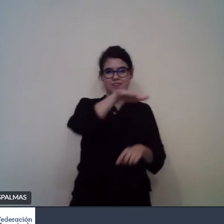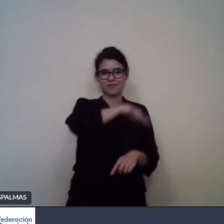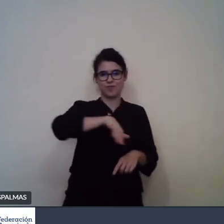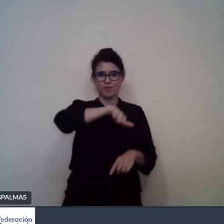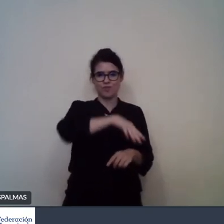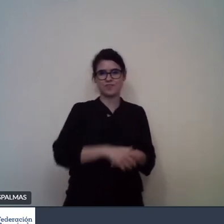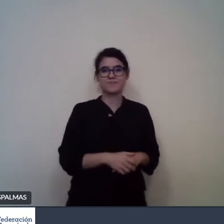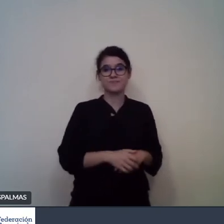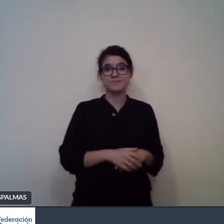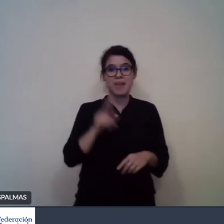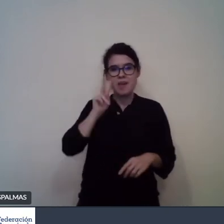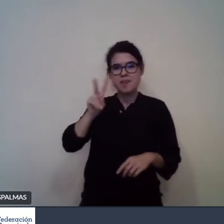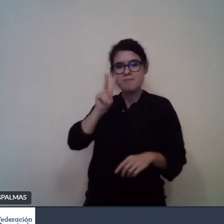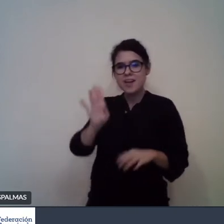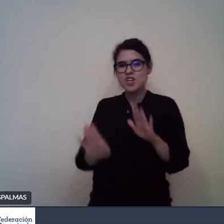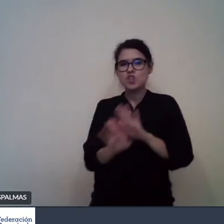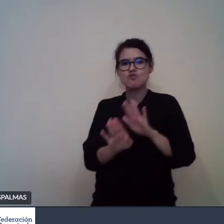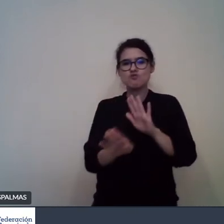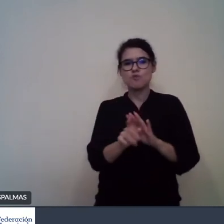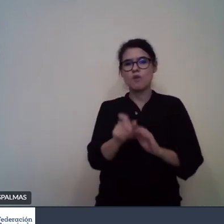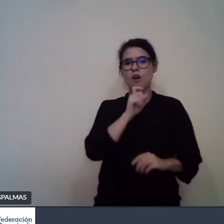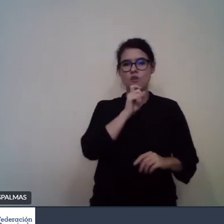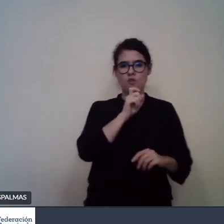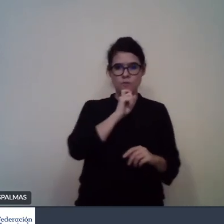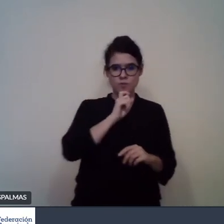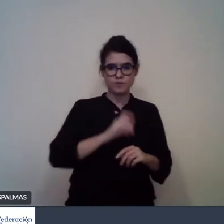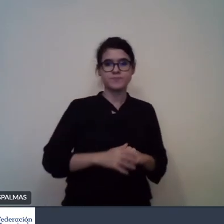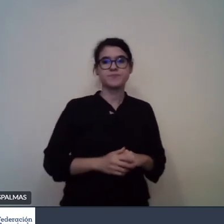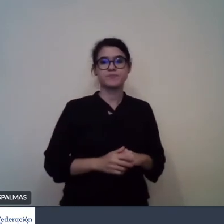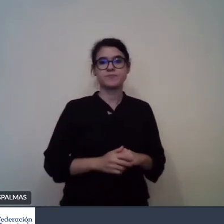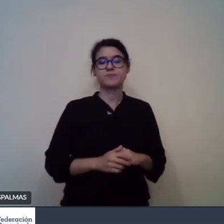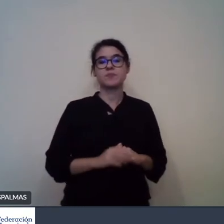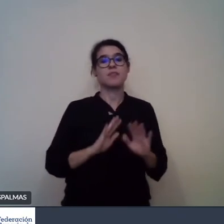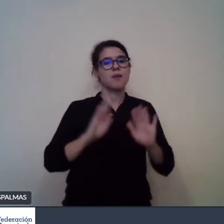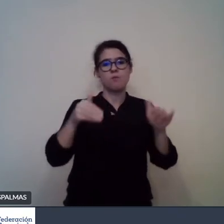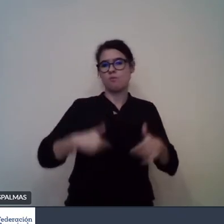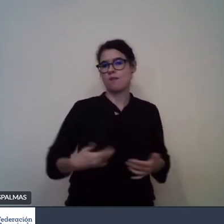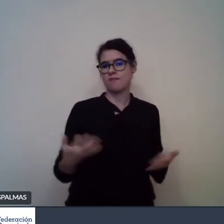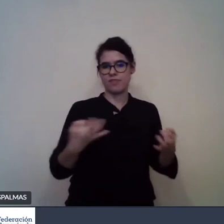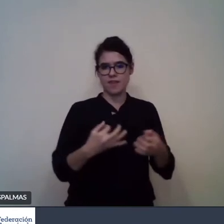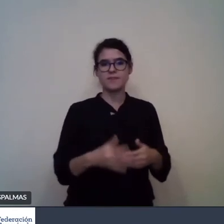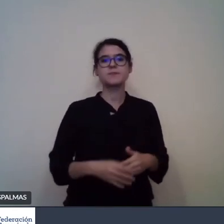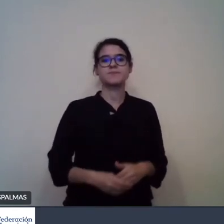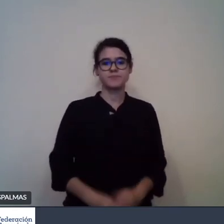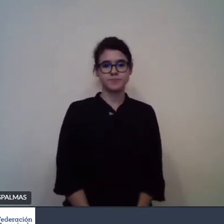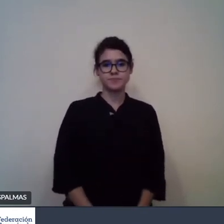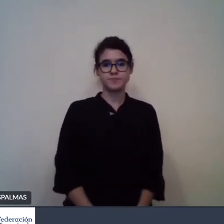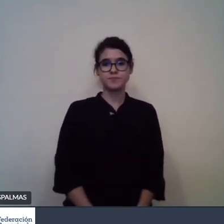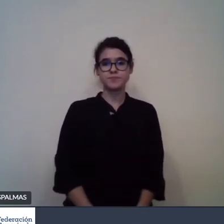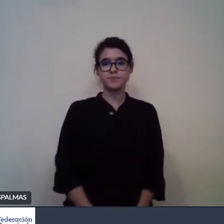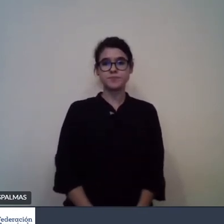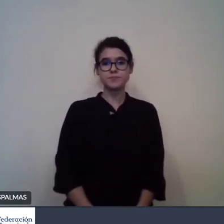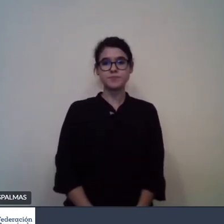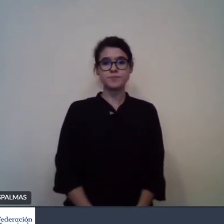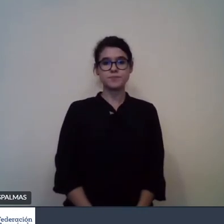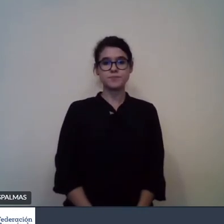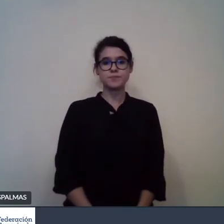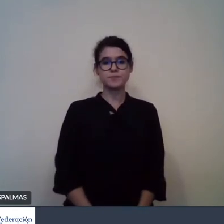lee que la continuación es central, debería haber vuelto. Al final, ese inicio de